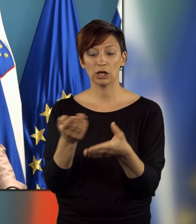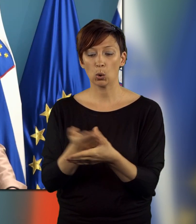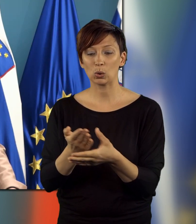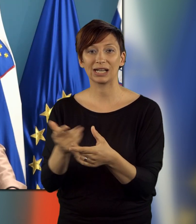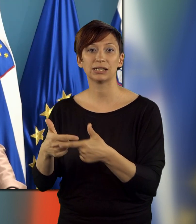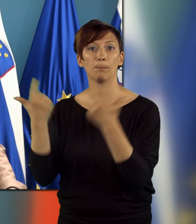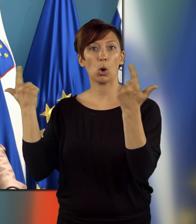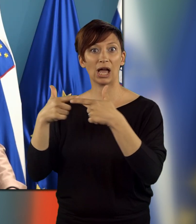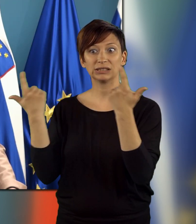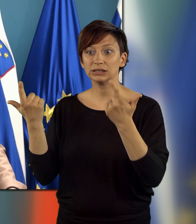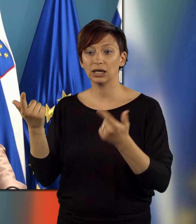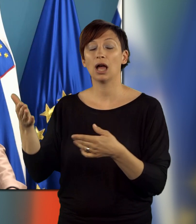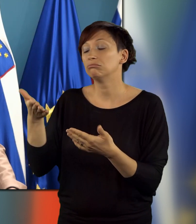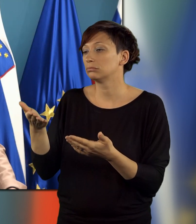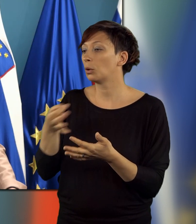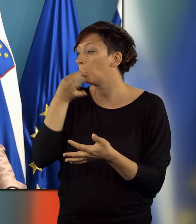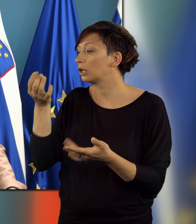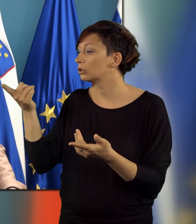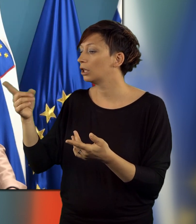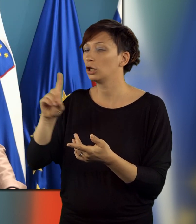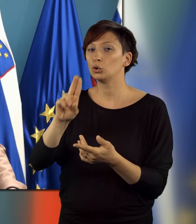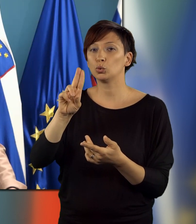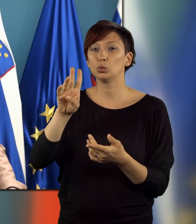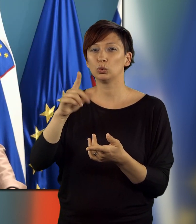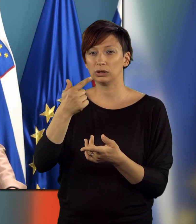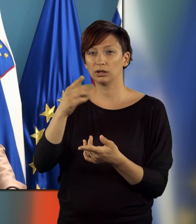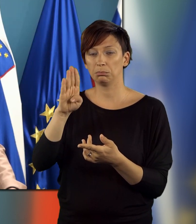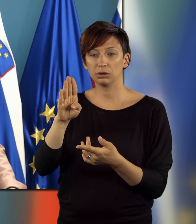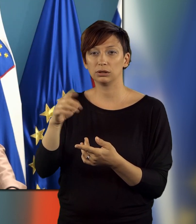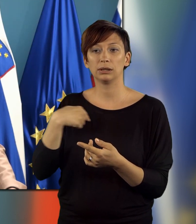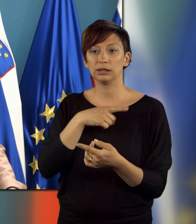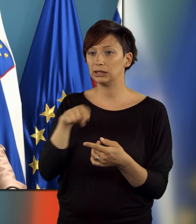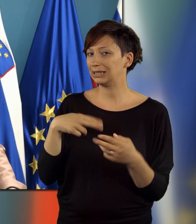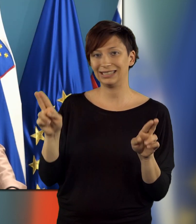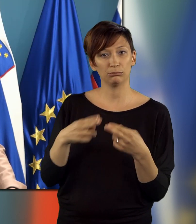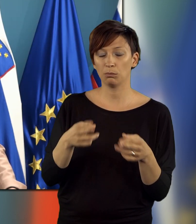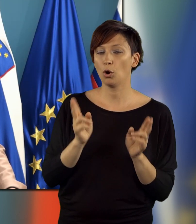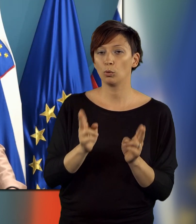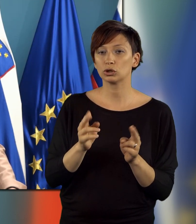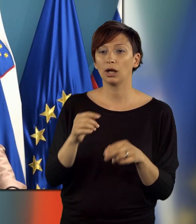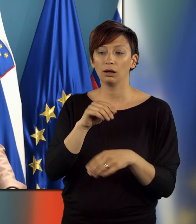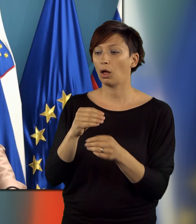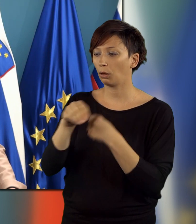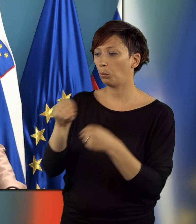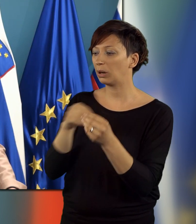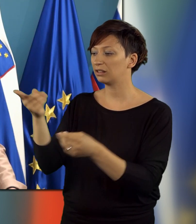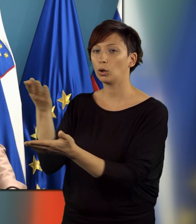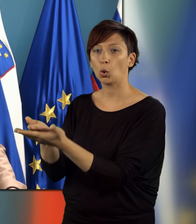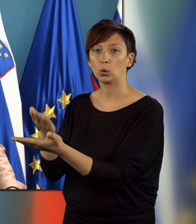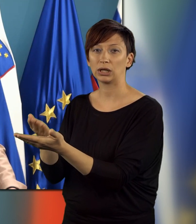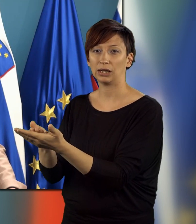ustrezna pojasnila strani DUTB-ja. Nimamo možnosti neposrednega vpletanja v